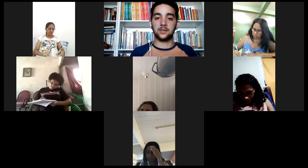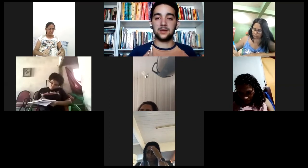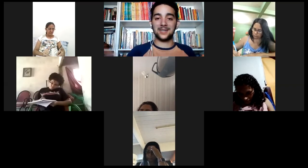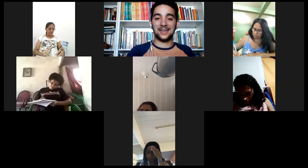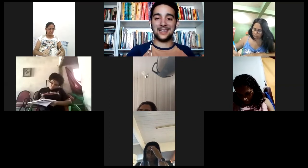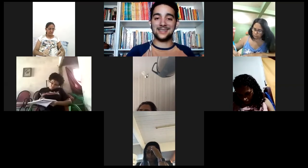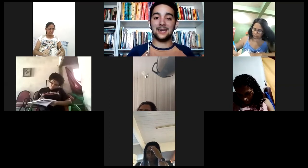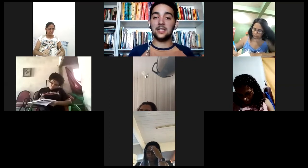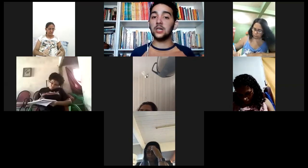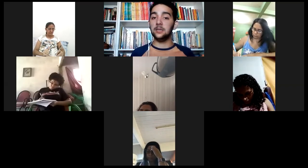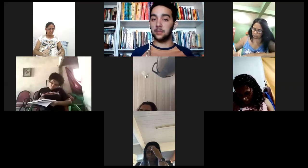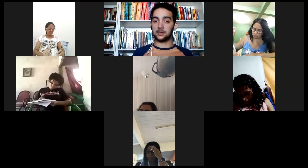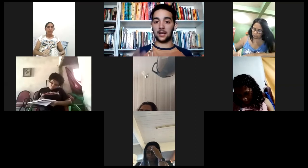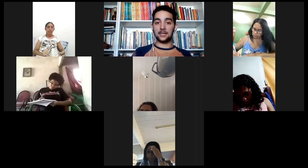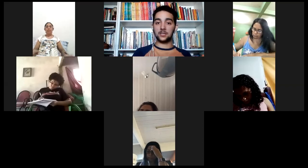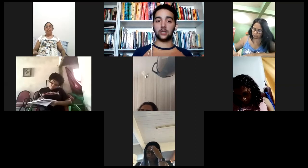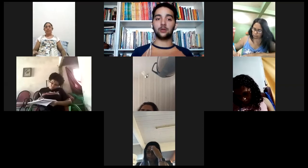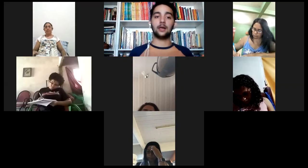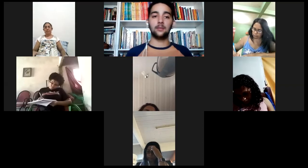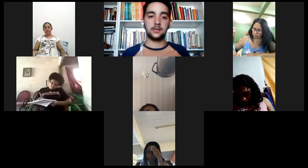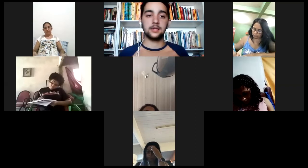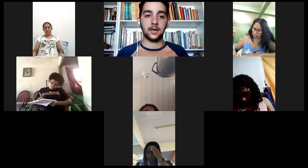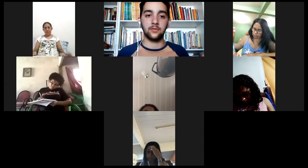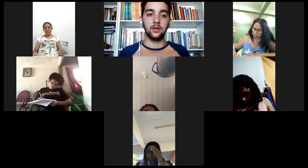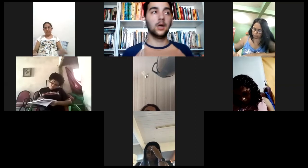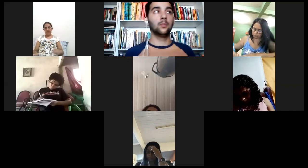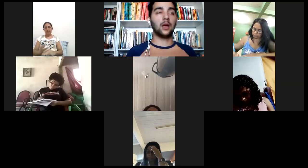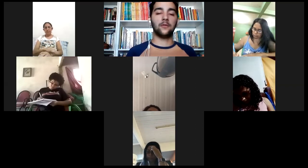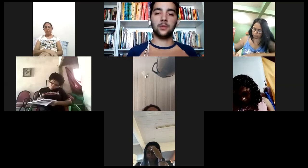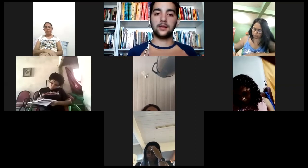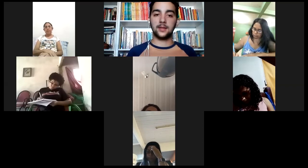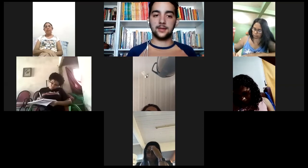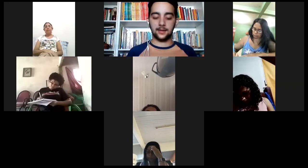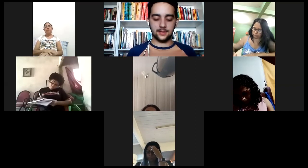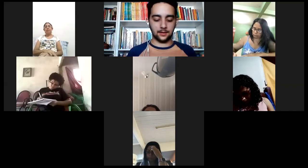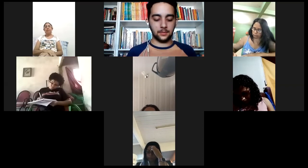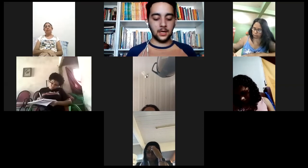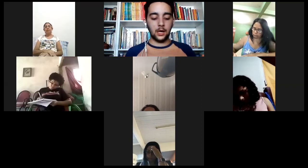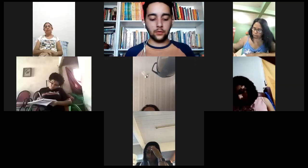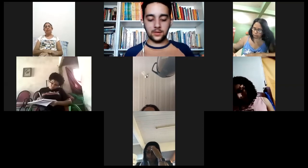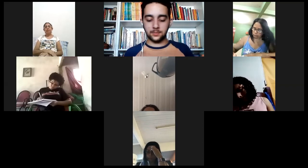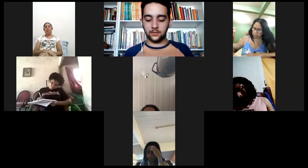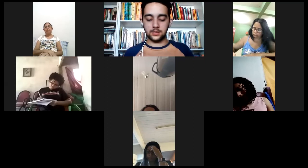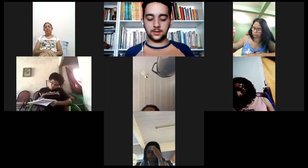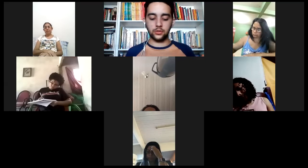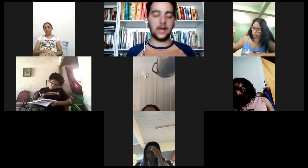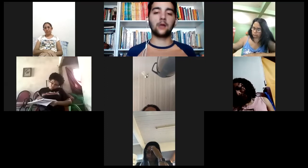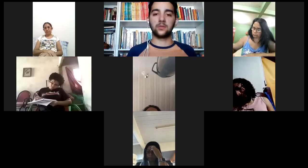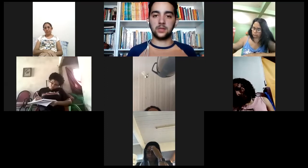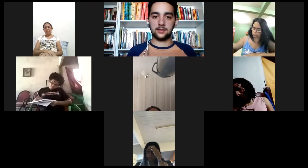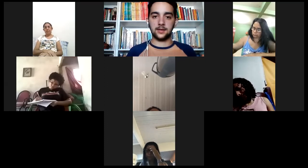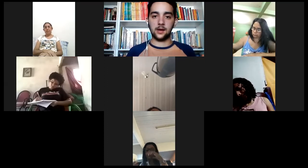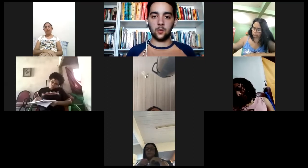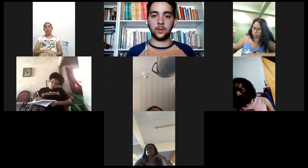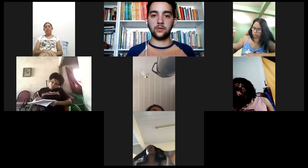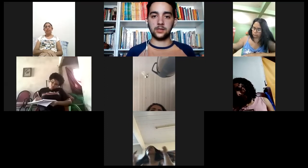puderam perceber, isso aqui está na escrita de Libras. É desse jeito que a Libras se escreve, porque é a forma da escrita sinalizada. Eu vou fazer para vocês aqui o diálogo. Se